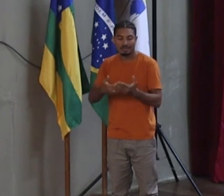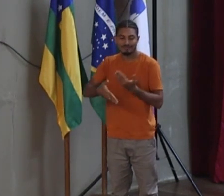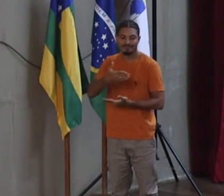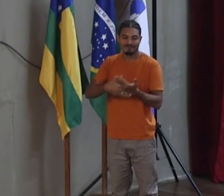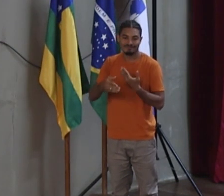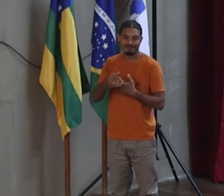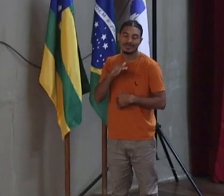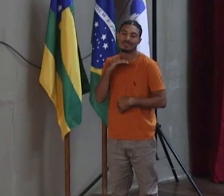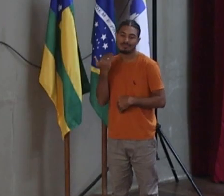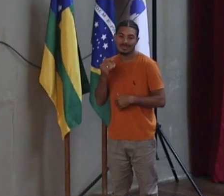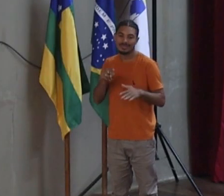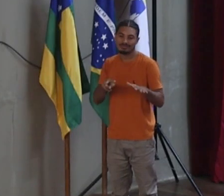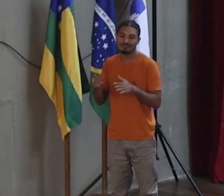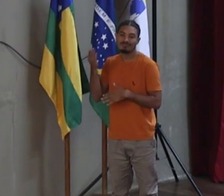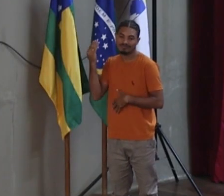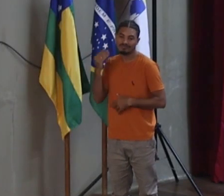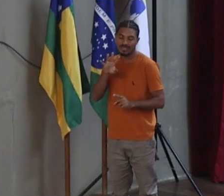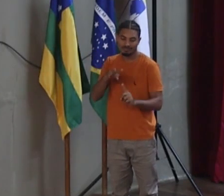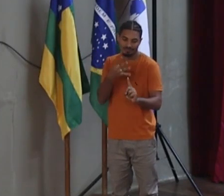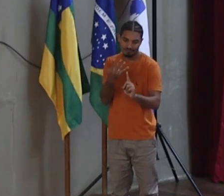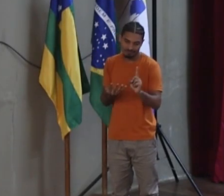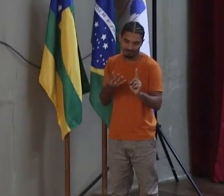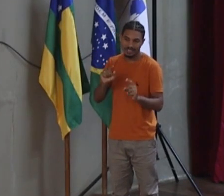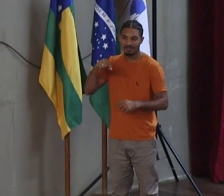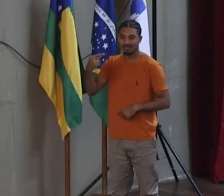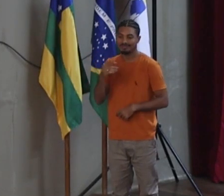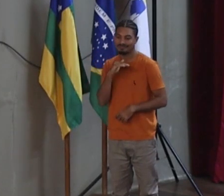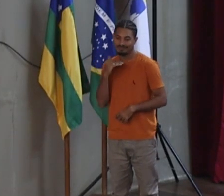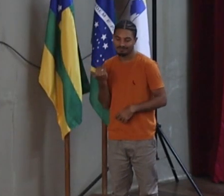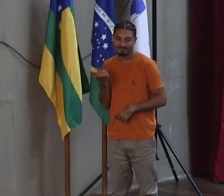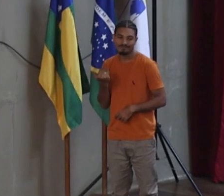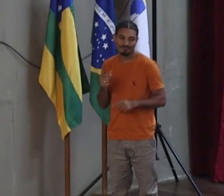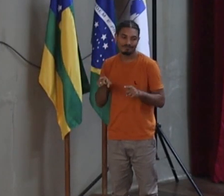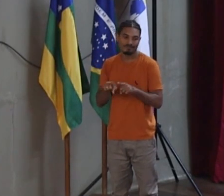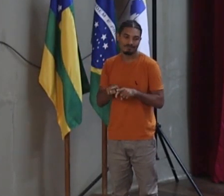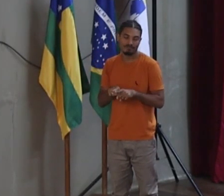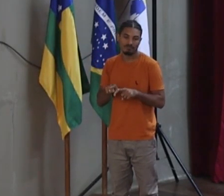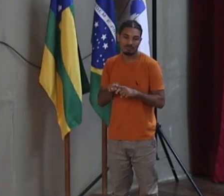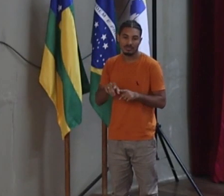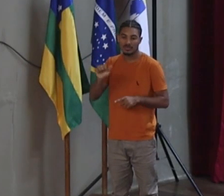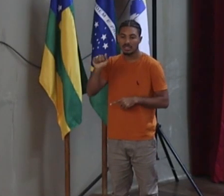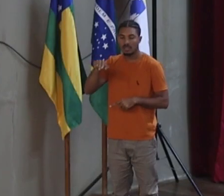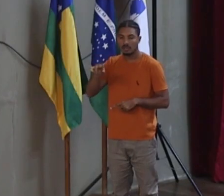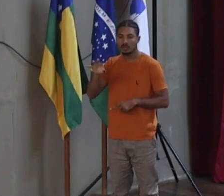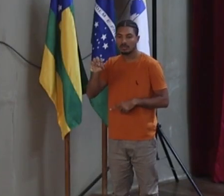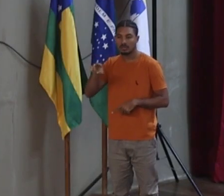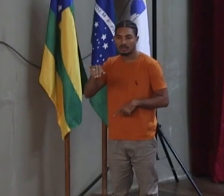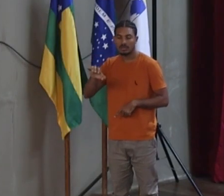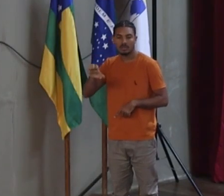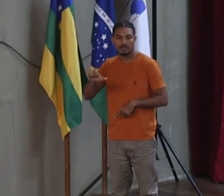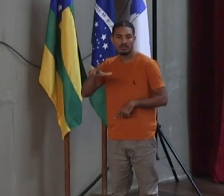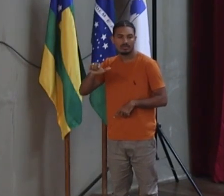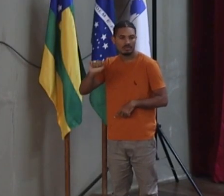passada. Registro aqui a minha homenagem póstuma, assim como para Antonieta Celani e Hilário Bon,